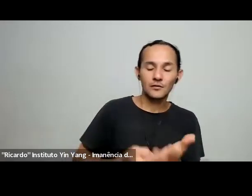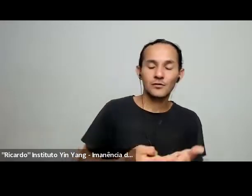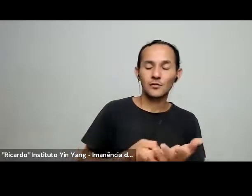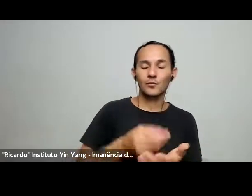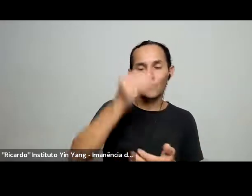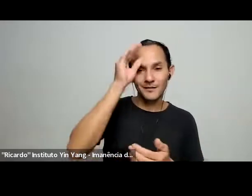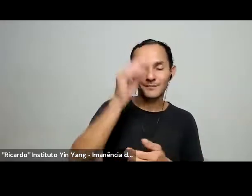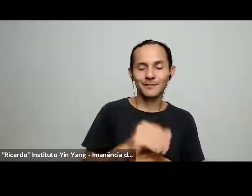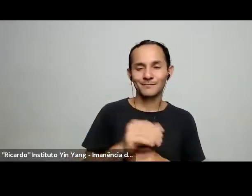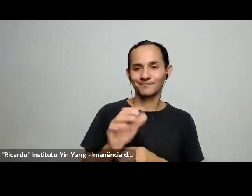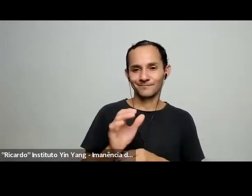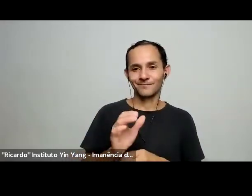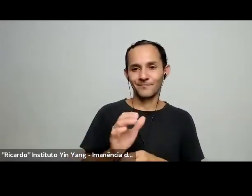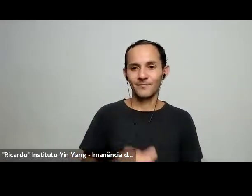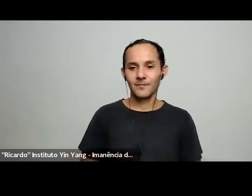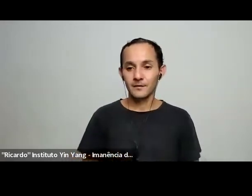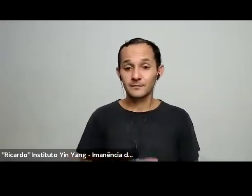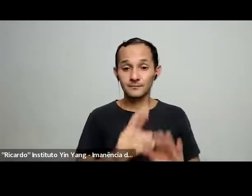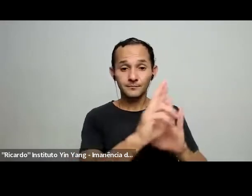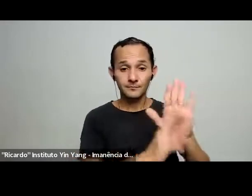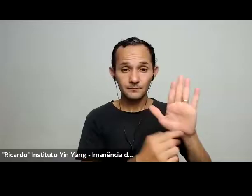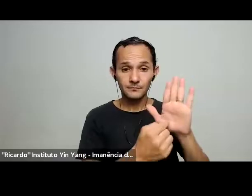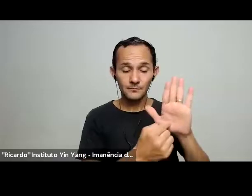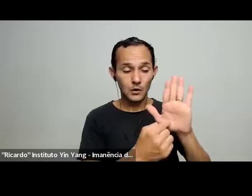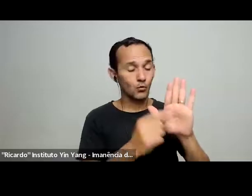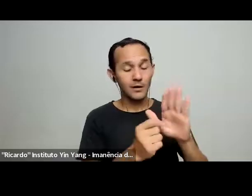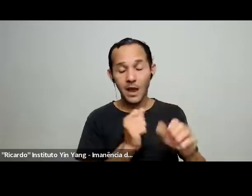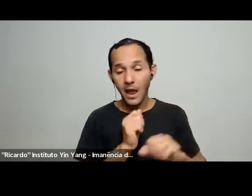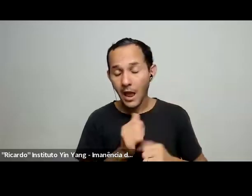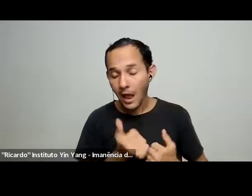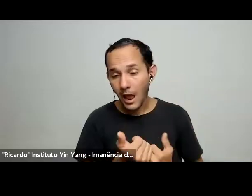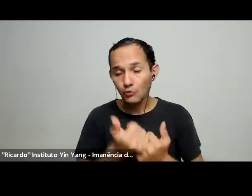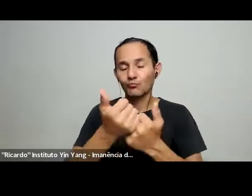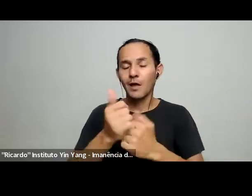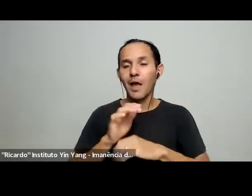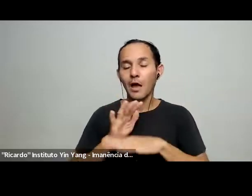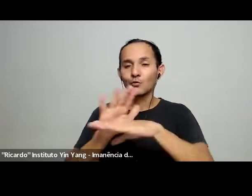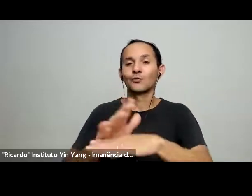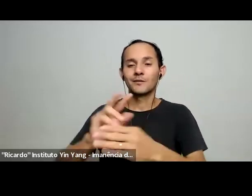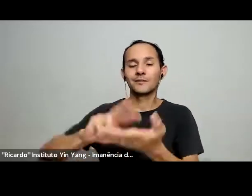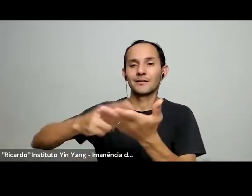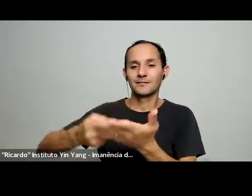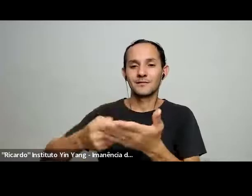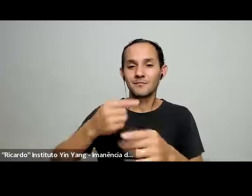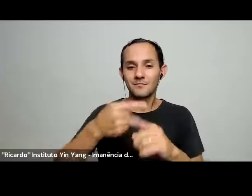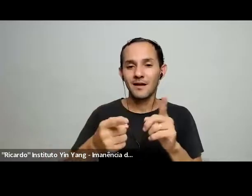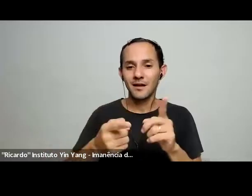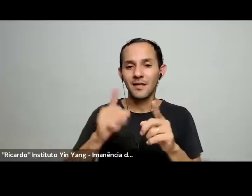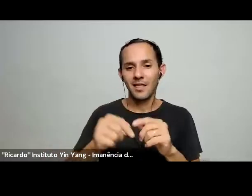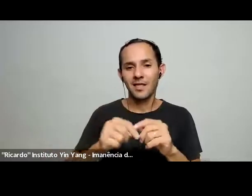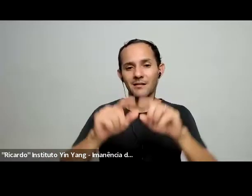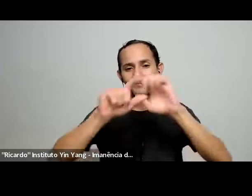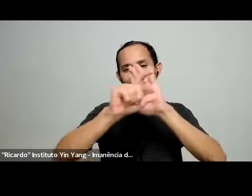científico. O relatório ele ajuda a fazer essa tradução do conhecimento, né? Aqui são alguns pedaços